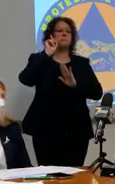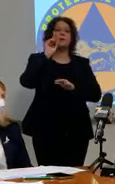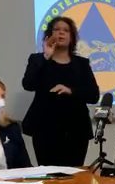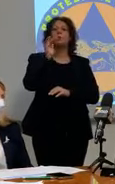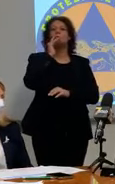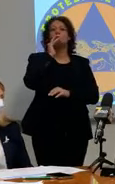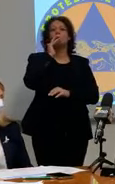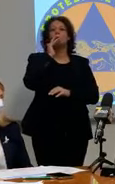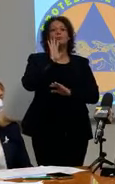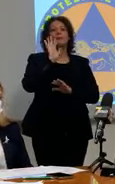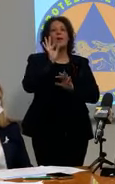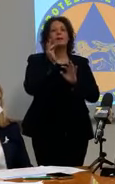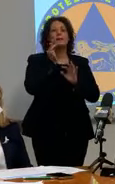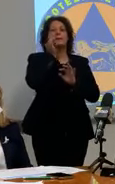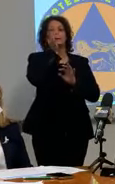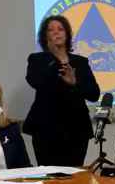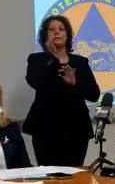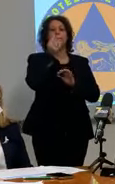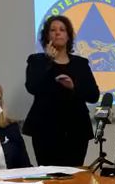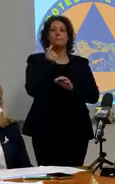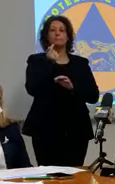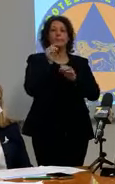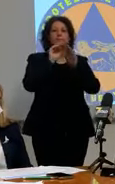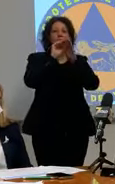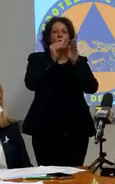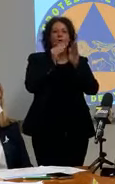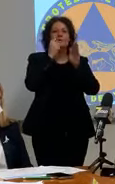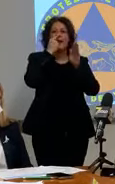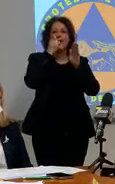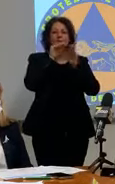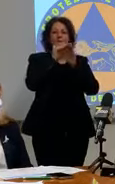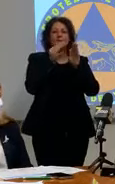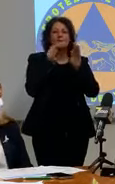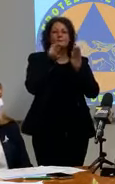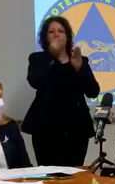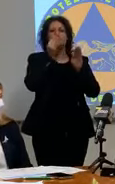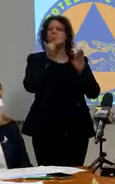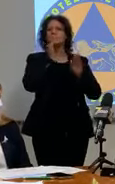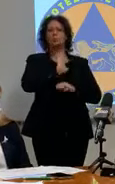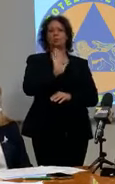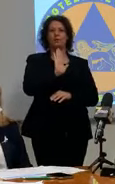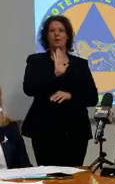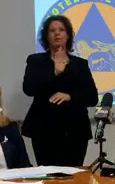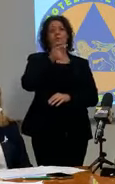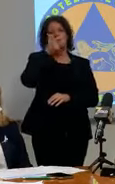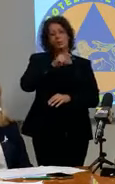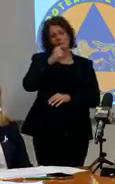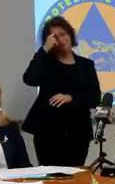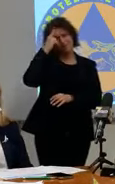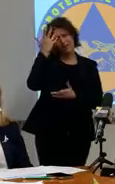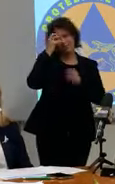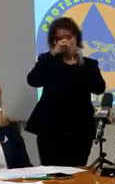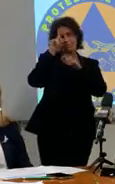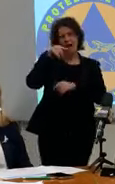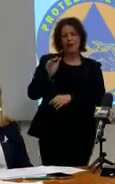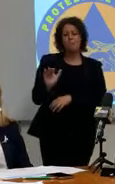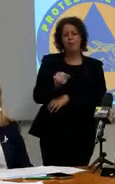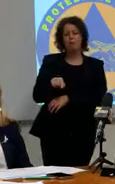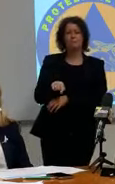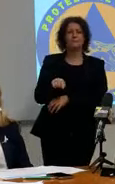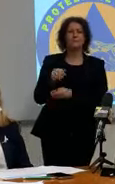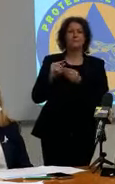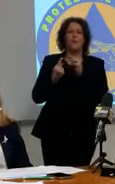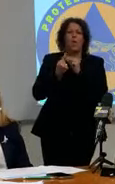sulla fossa nasale. Adesso vedrete come viene fatto. Questo l'abbiamo pensato per bambini, pazienti di questo tipo.